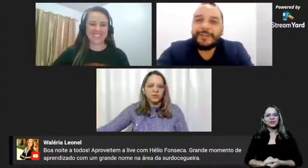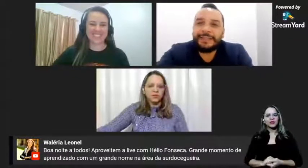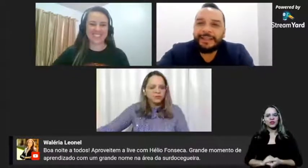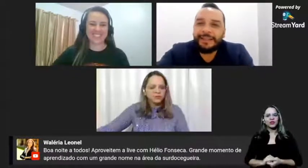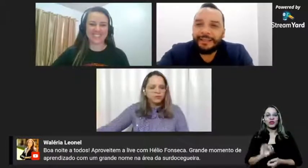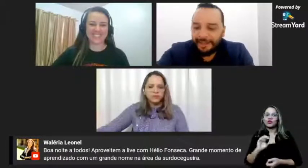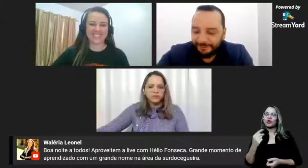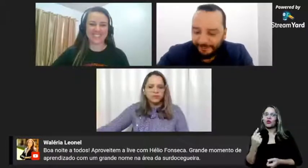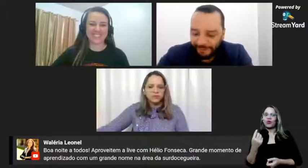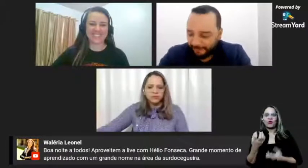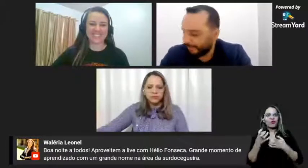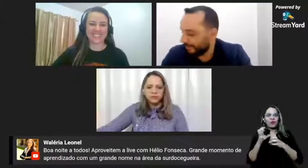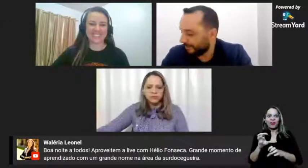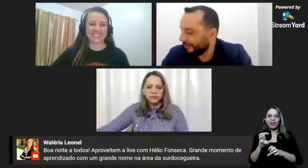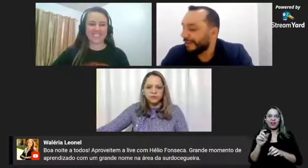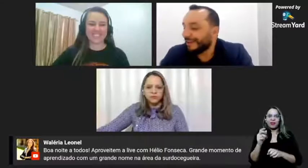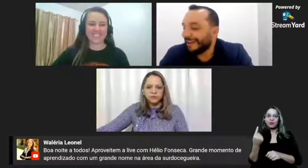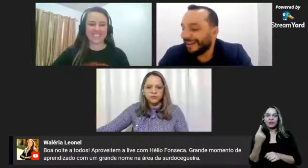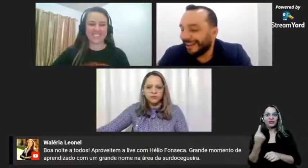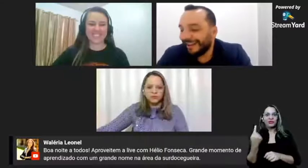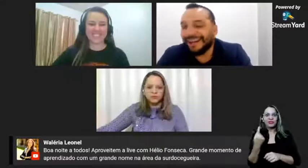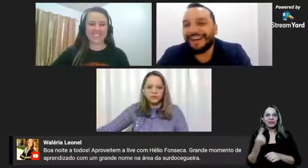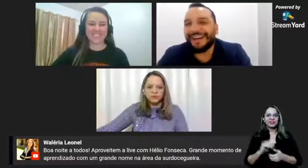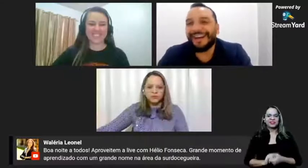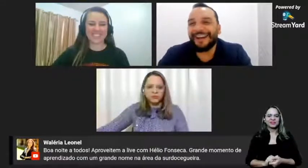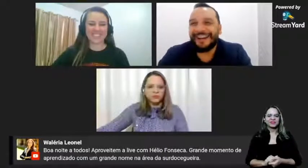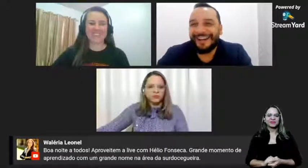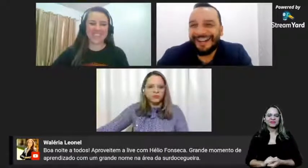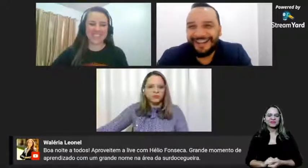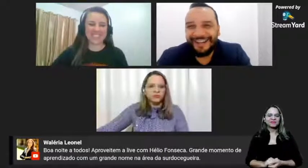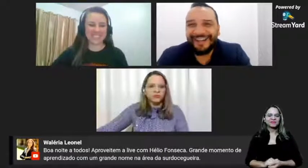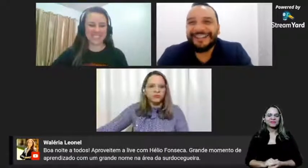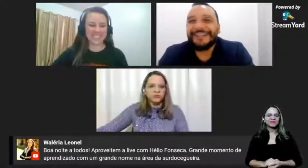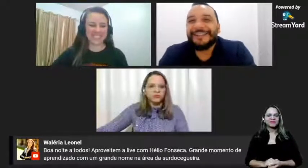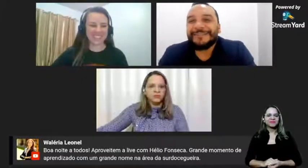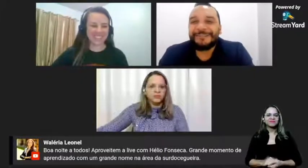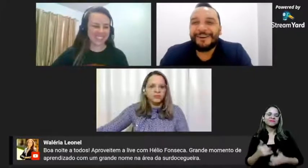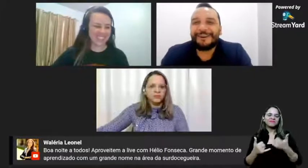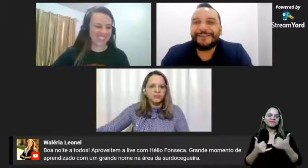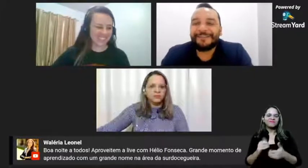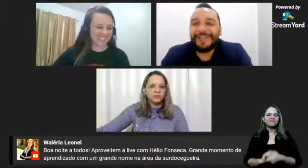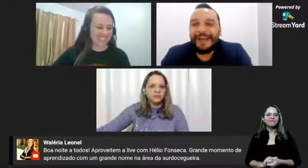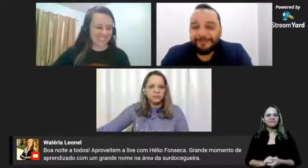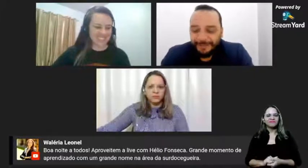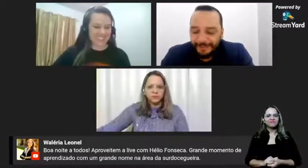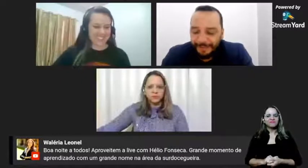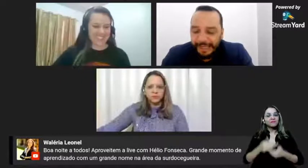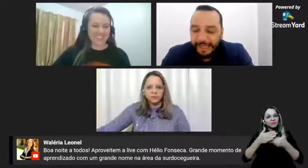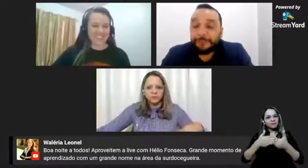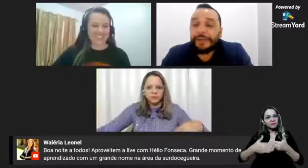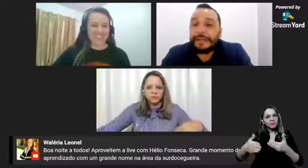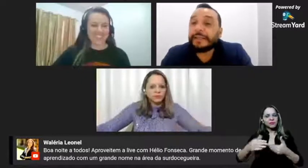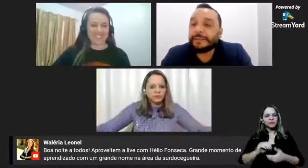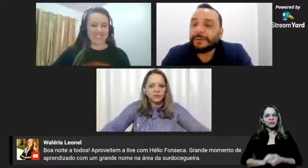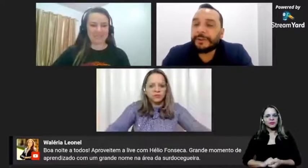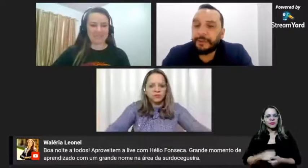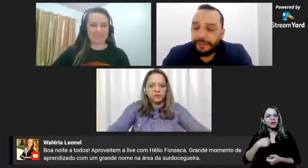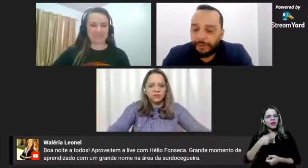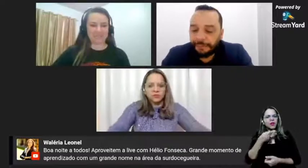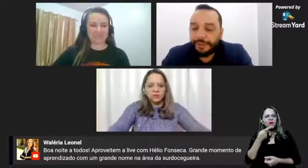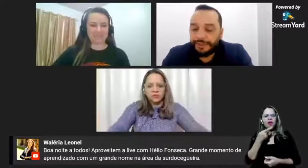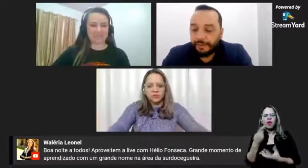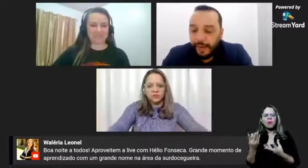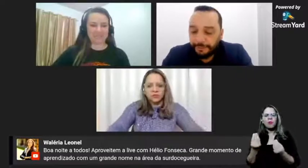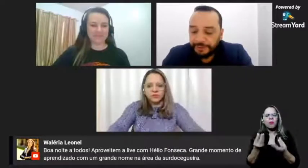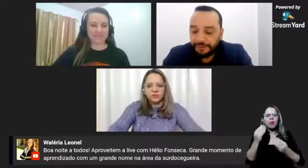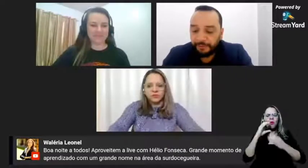quero ficar sozinha aqui, tá? Fica alguém comigo. Tá bom. Bom, vamos lá. E aí eu falei tanto, né, sobre